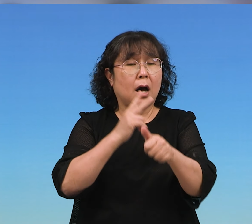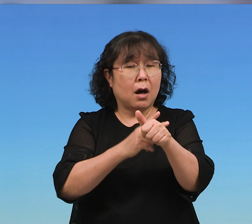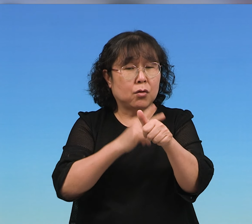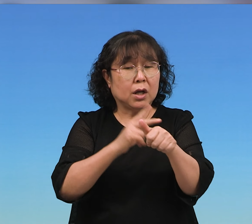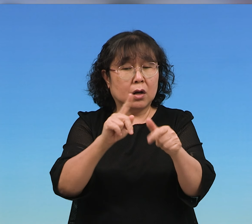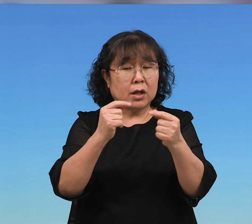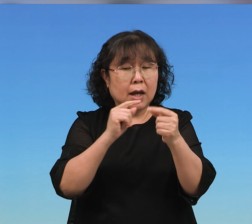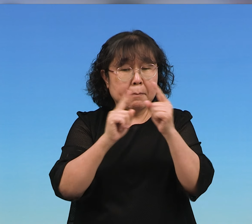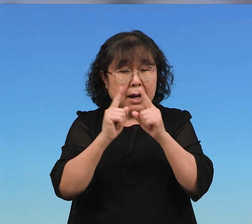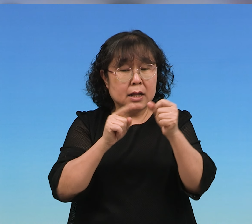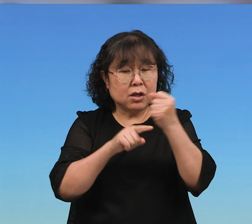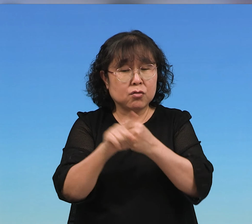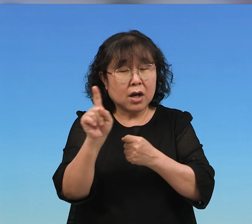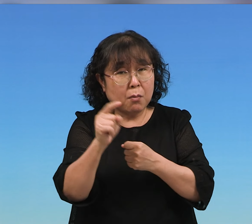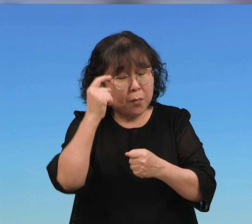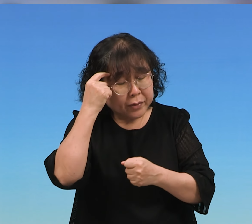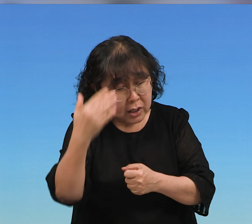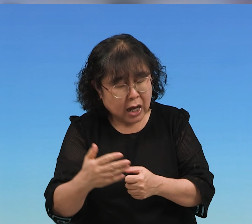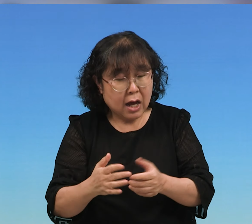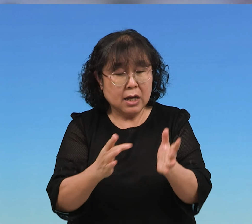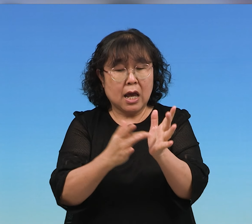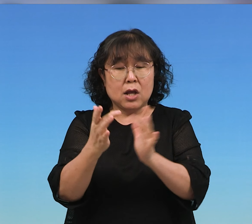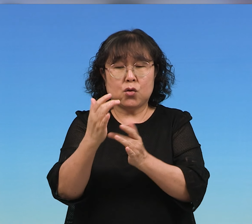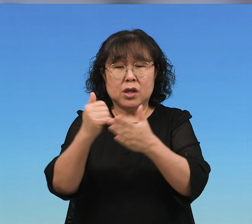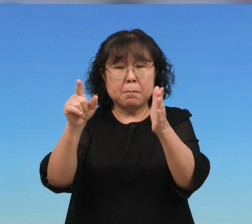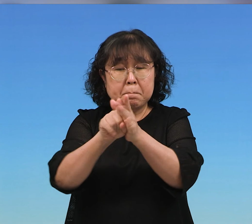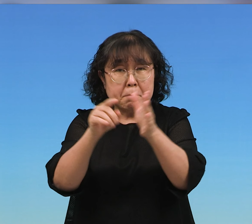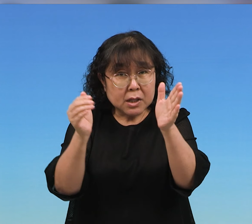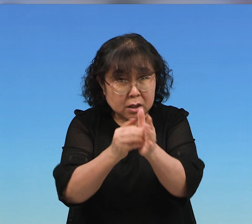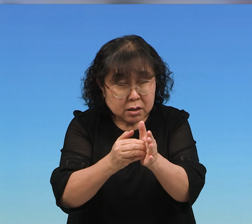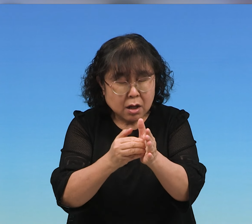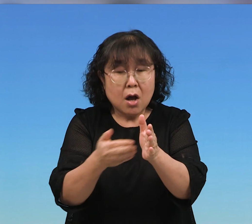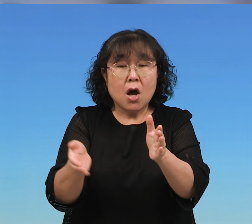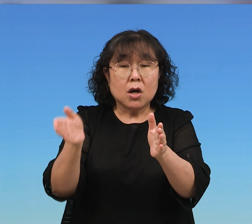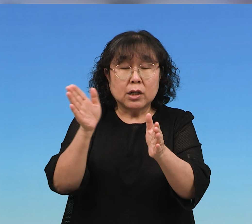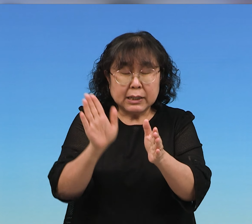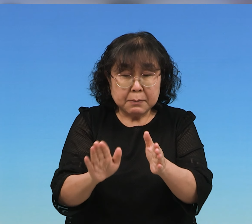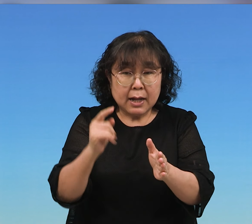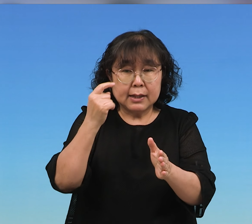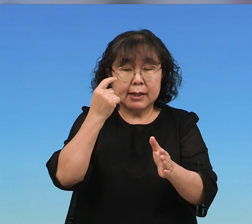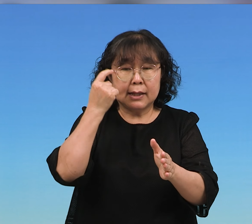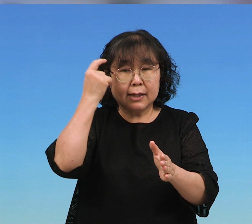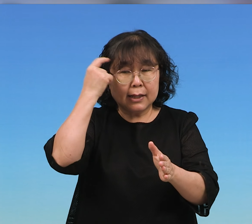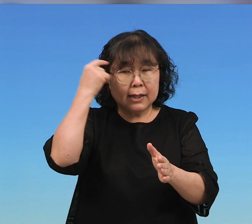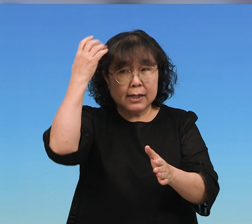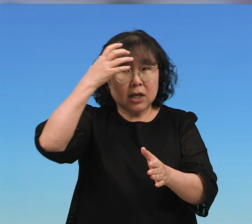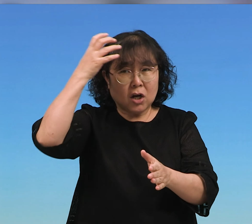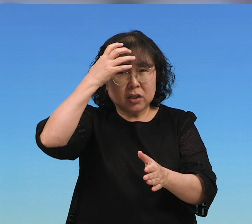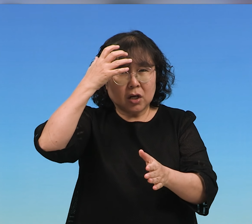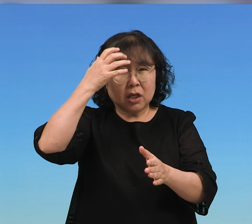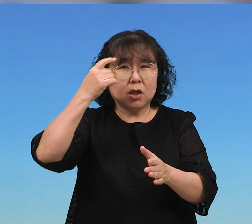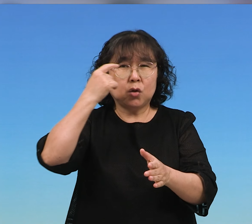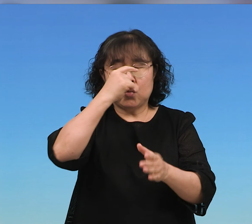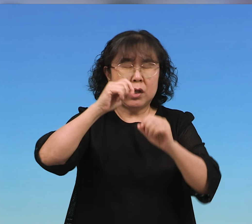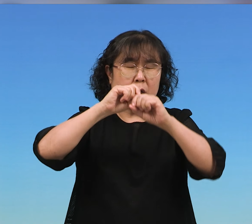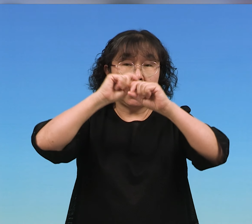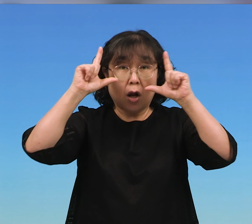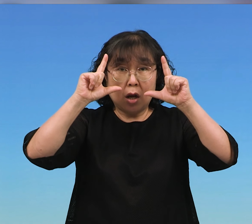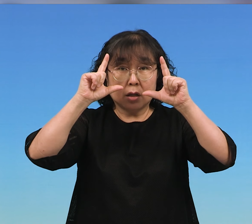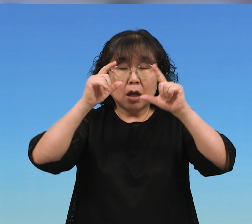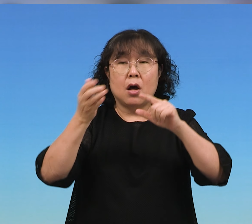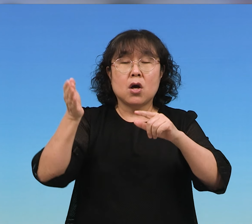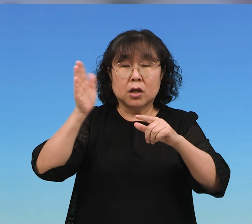이게 뭘 의미합니까? 이미 예수 믿었어도 이미 예수 믿고 영안이 열렸어도 내버려 두면 어두워질